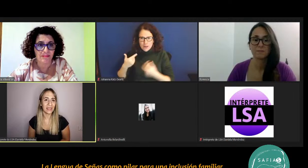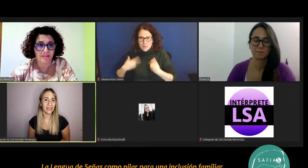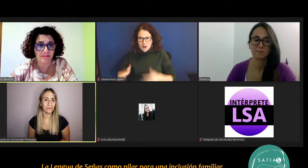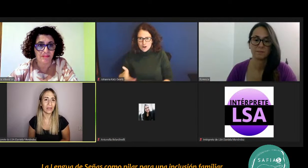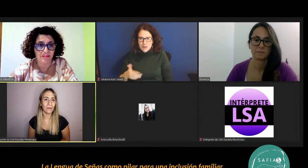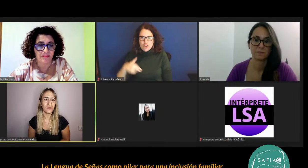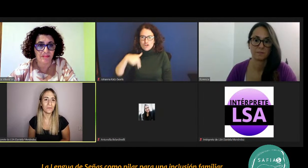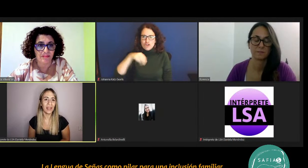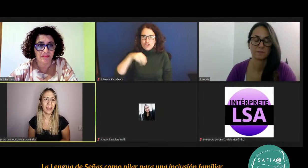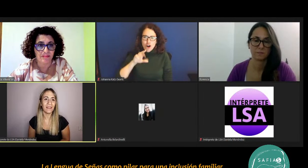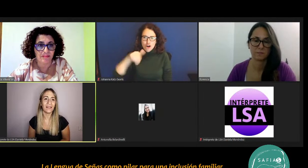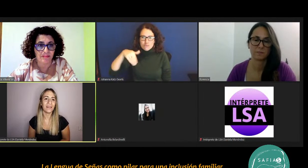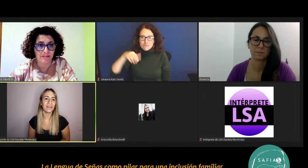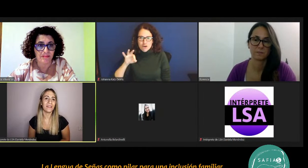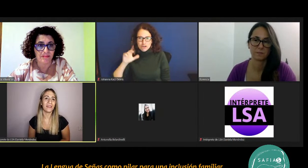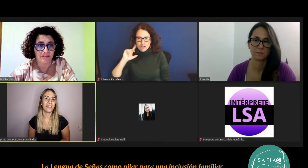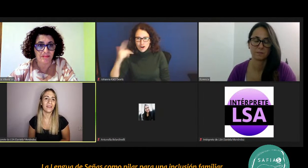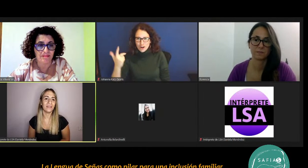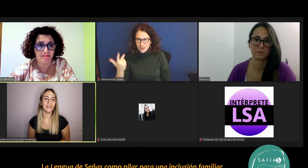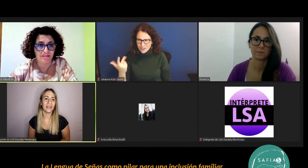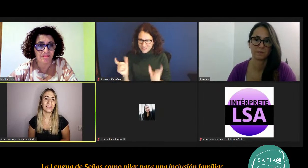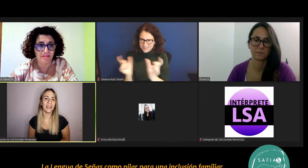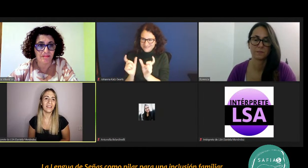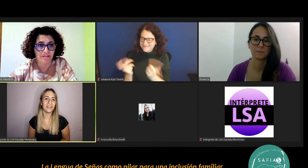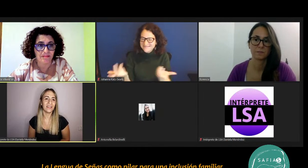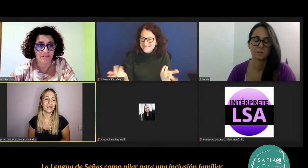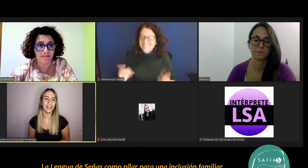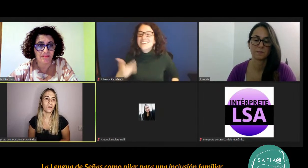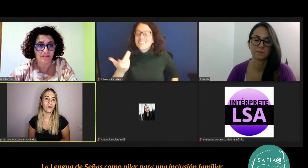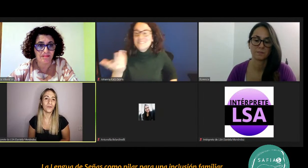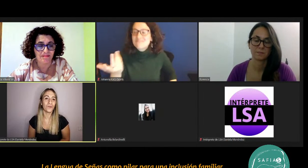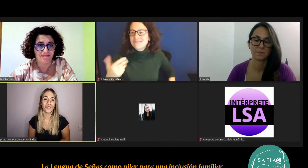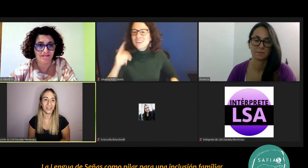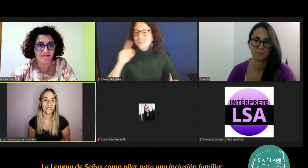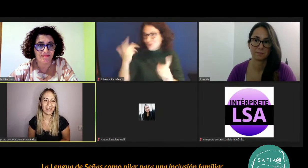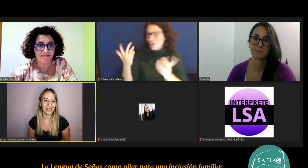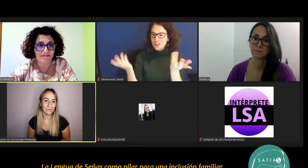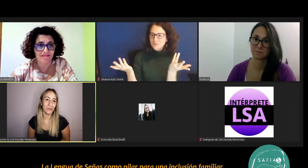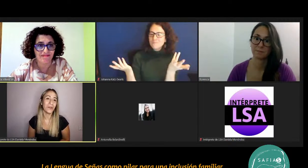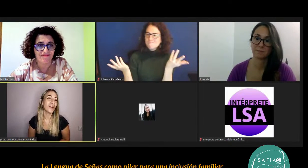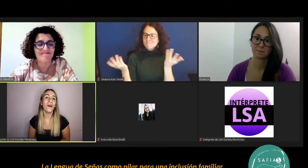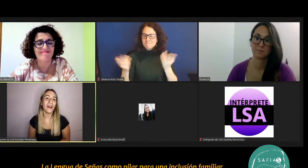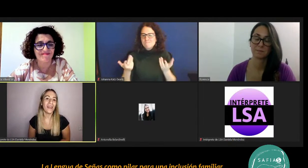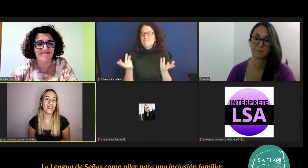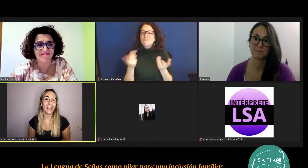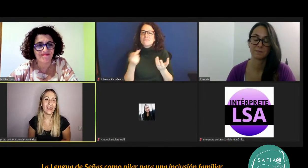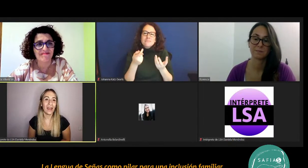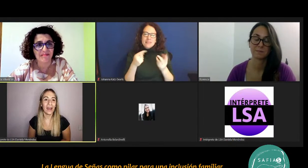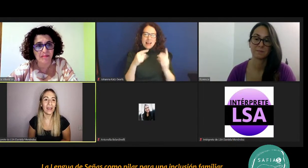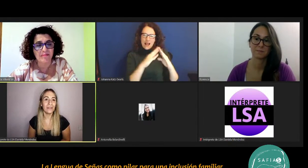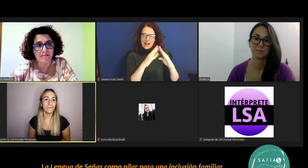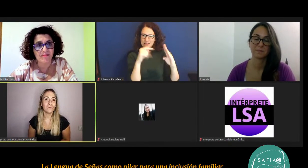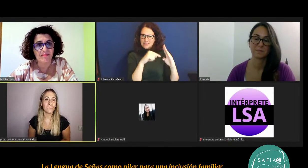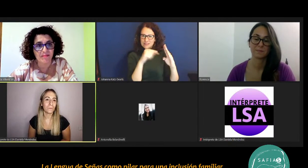¿sí? Que haya un cambio de mirada ya desde el término normoyente. Pero bueno,